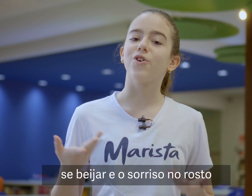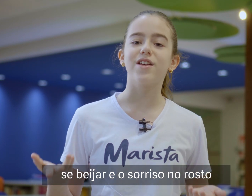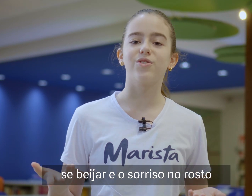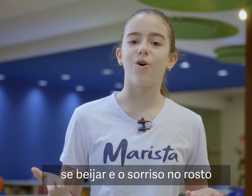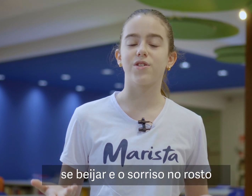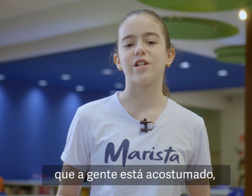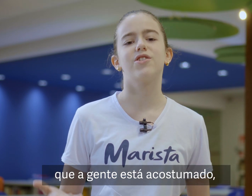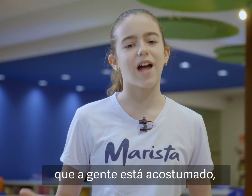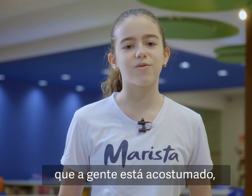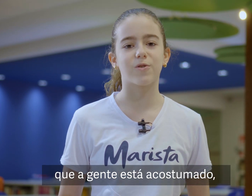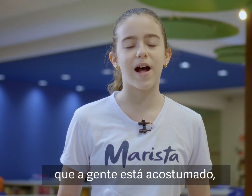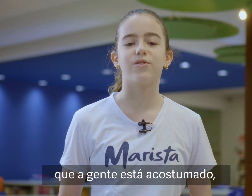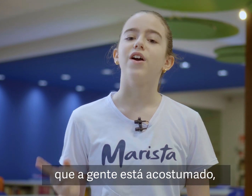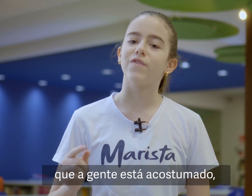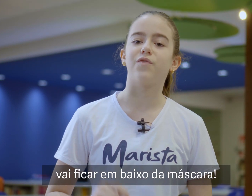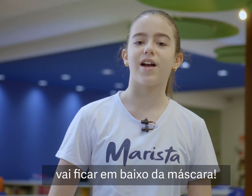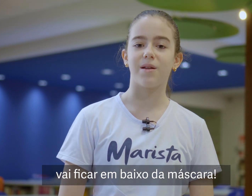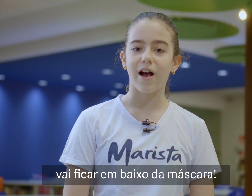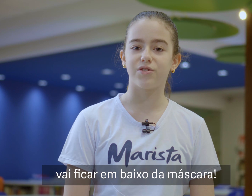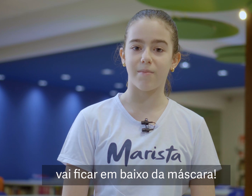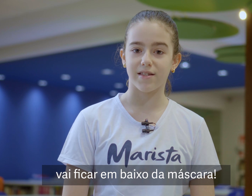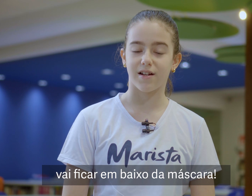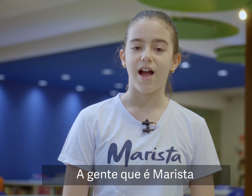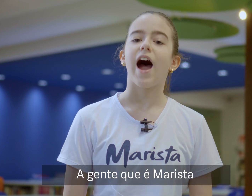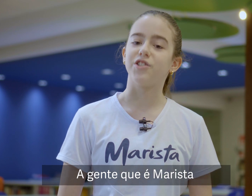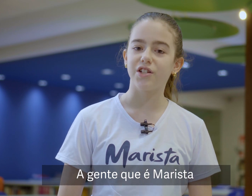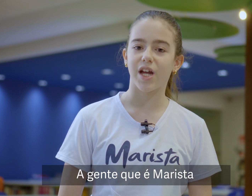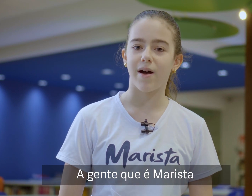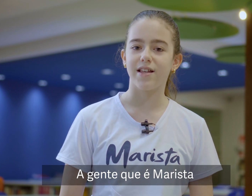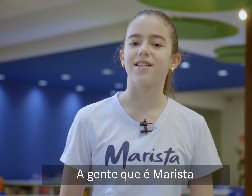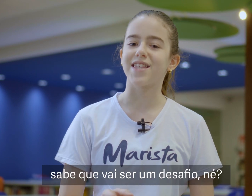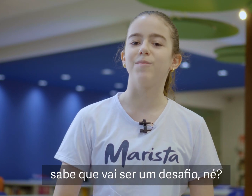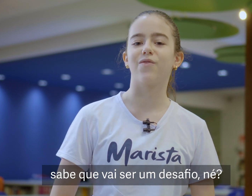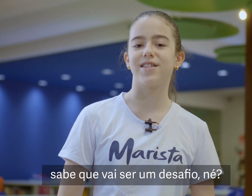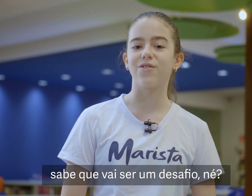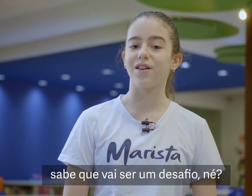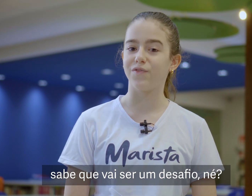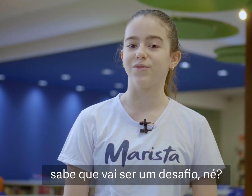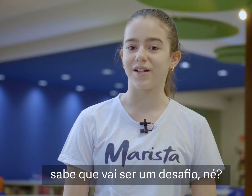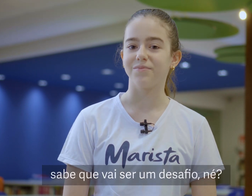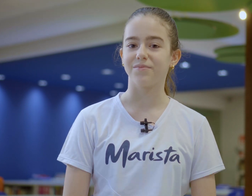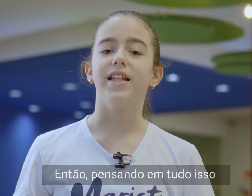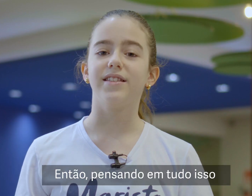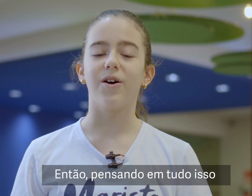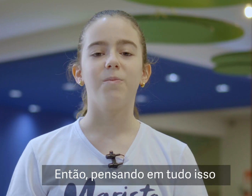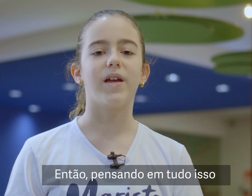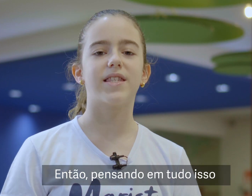sorriso no rosto que a gente tá acostumado vai ficar embaixo da máscara. A gente que é marista sabe que vai ser um desafio, né? Então, pensando